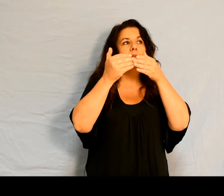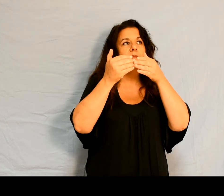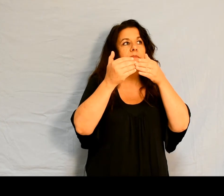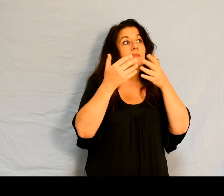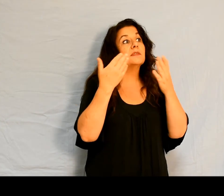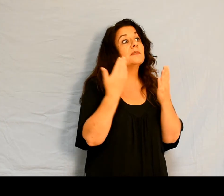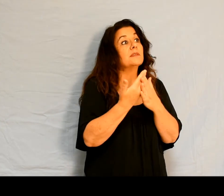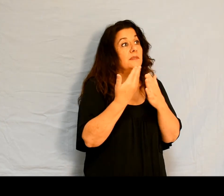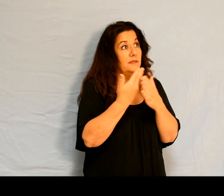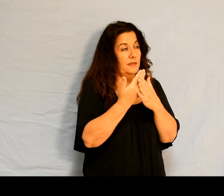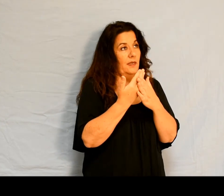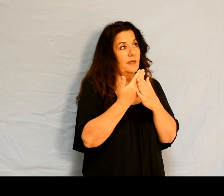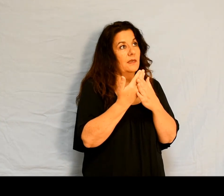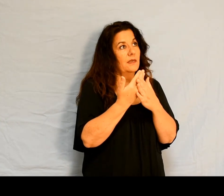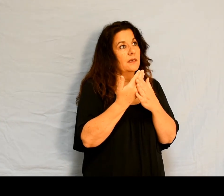yeux.